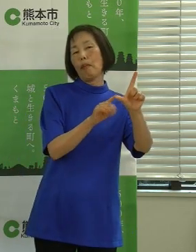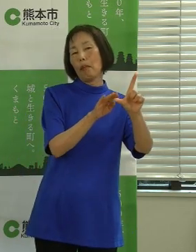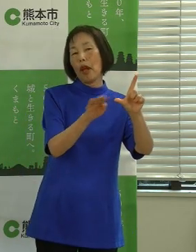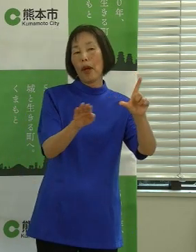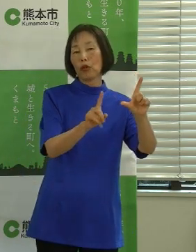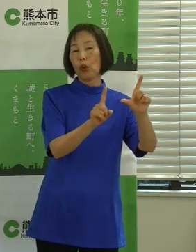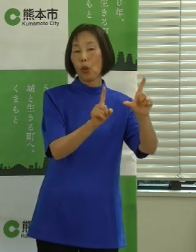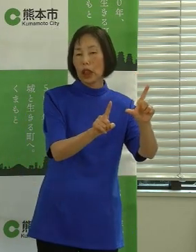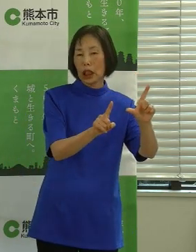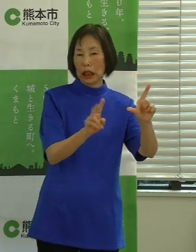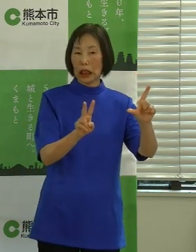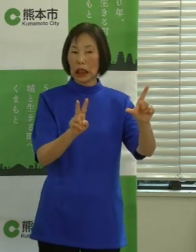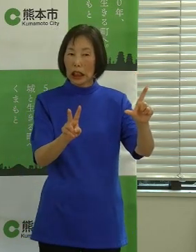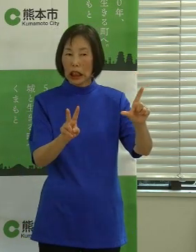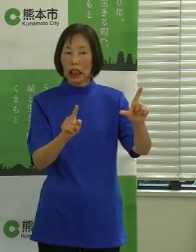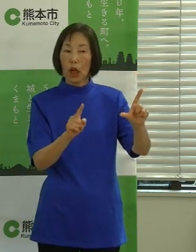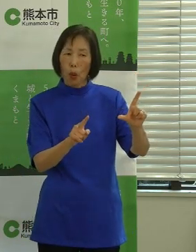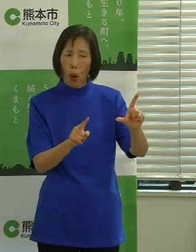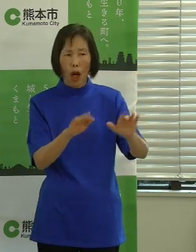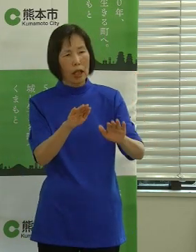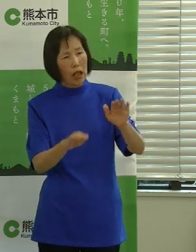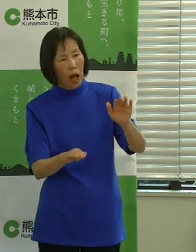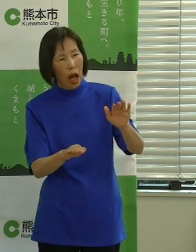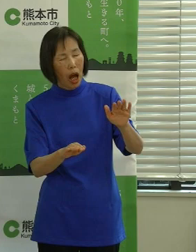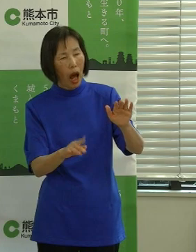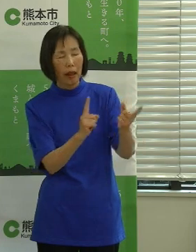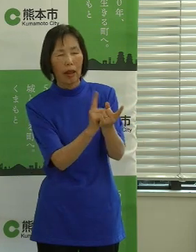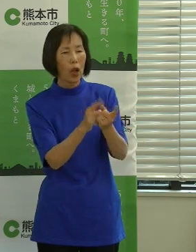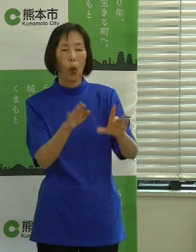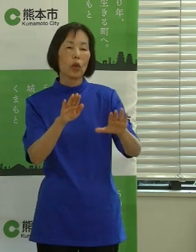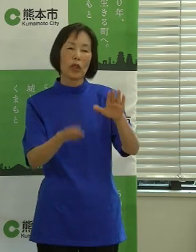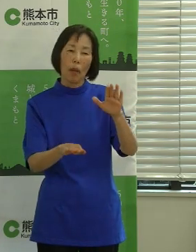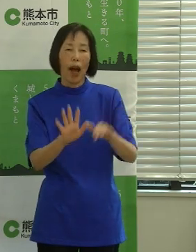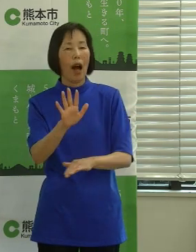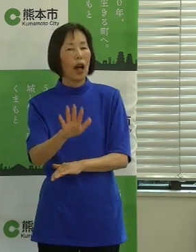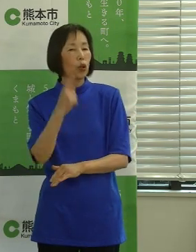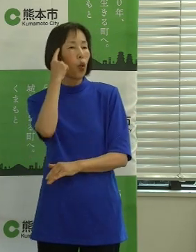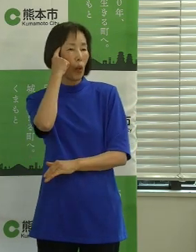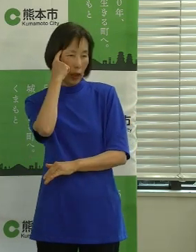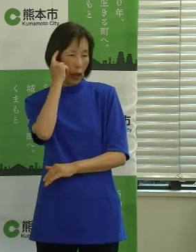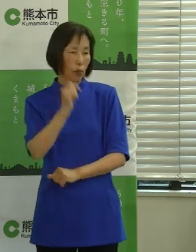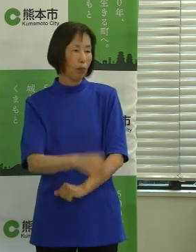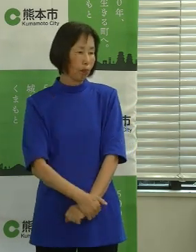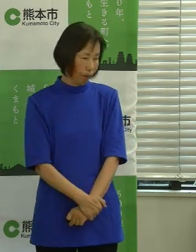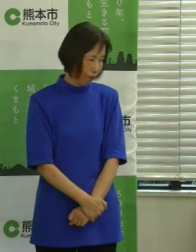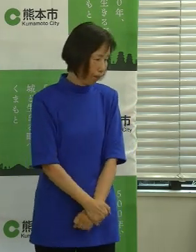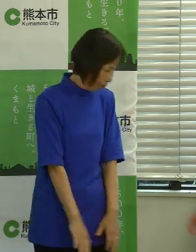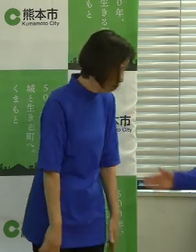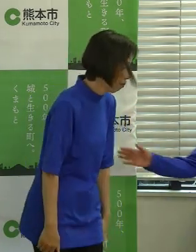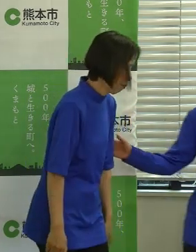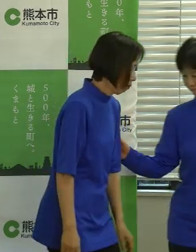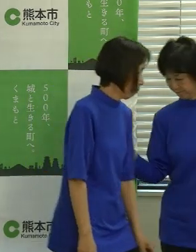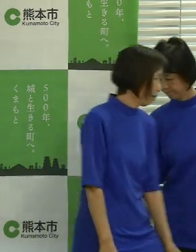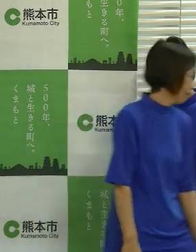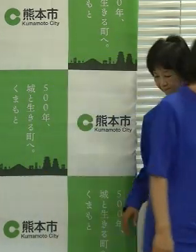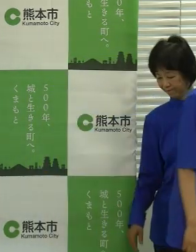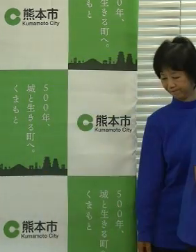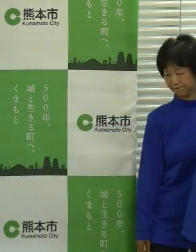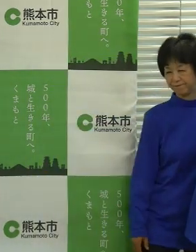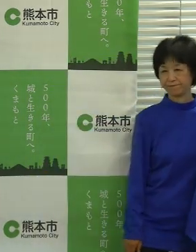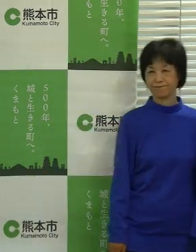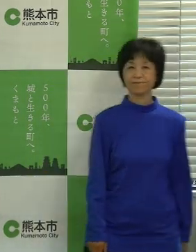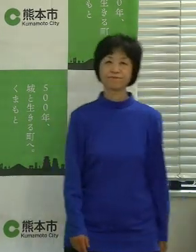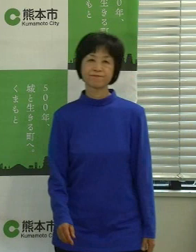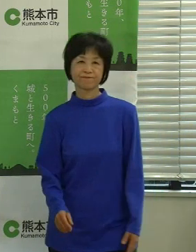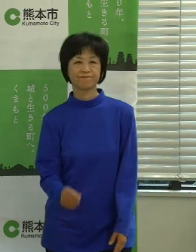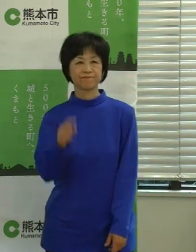には少し差があるというふうに考えていいんではないかなというふうに思っております。ですから、あの弾力的にいろんなものも、あ